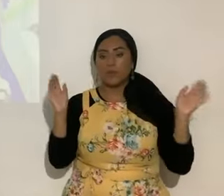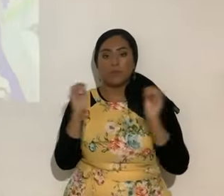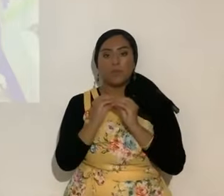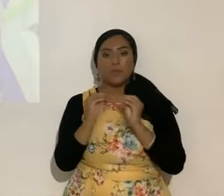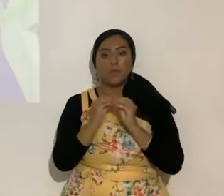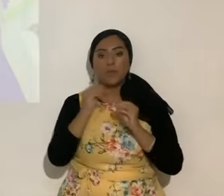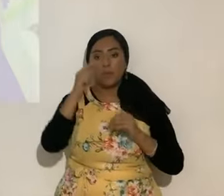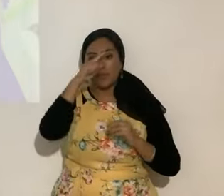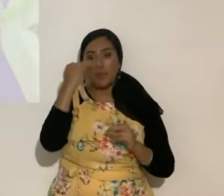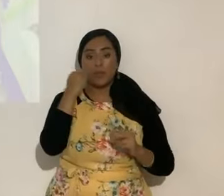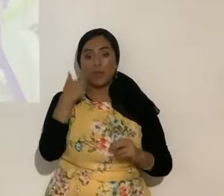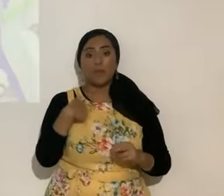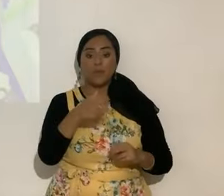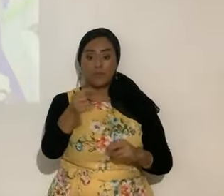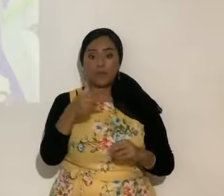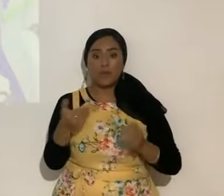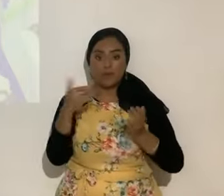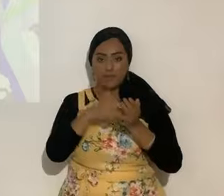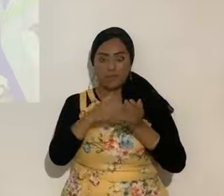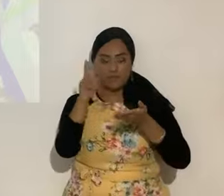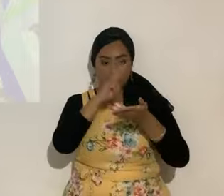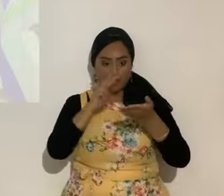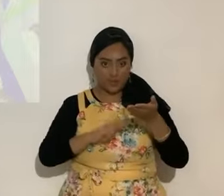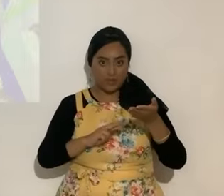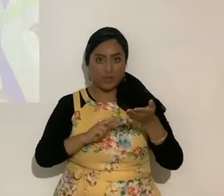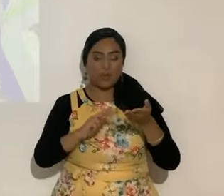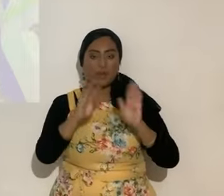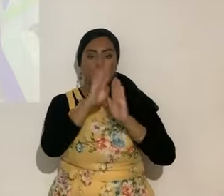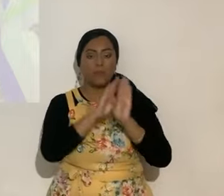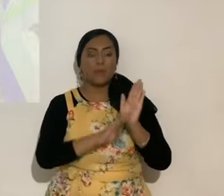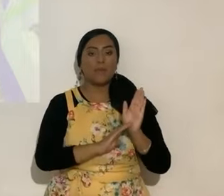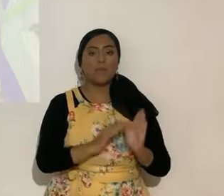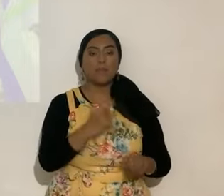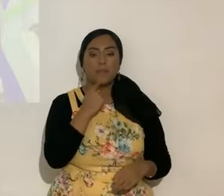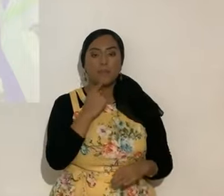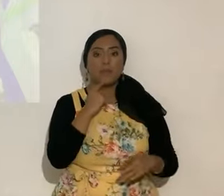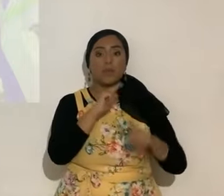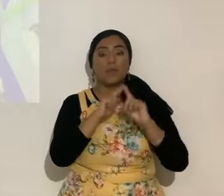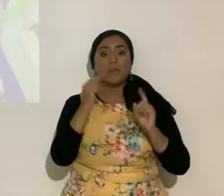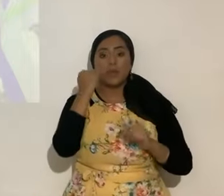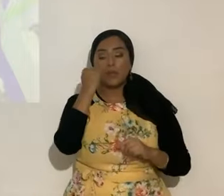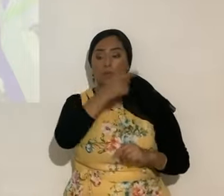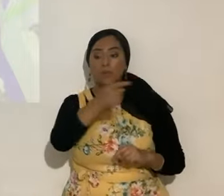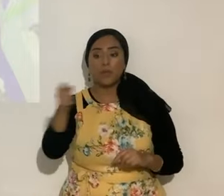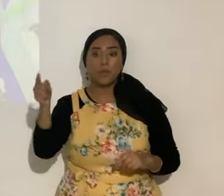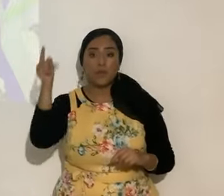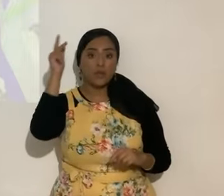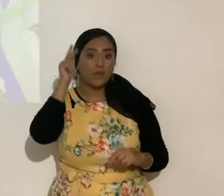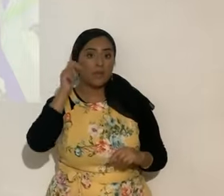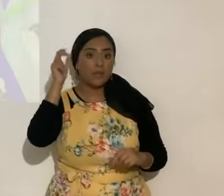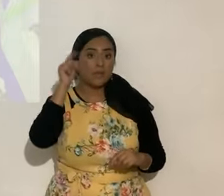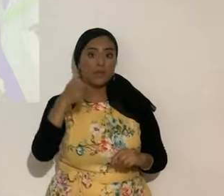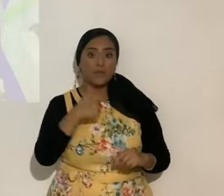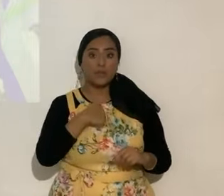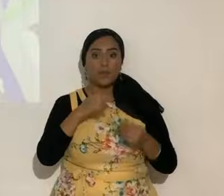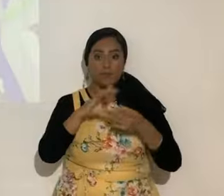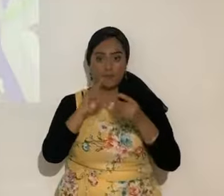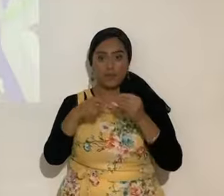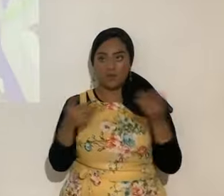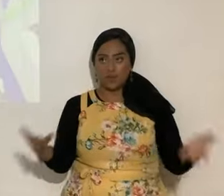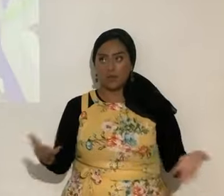porque, si nosotros volvemos a leer la cita, de Proverbios 1.33, dice, más el que me oyere, y eso está hablando de aquí, de la tierra,